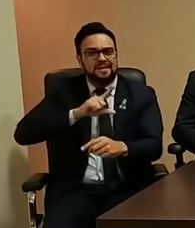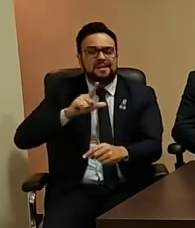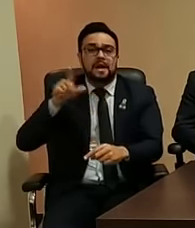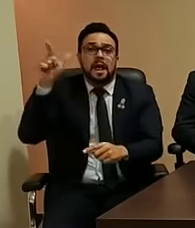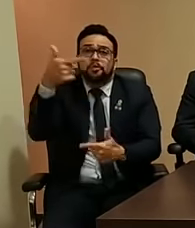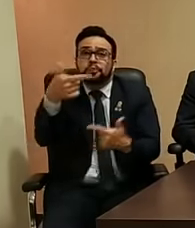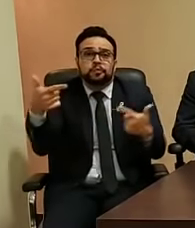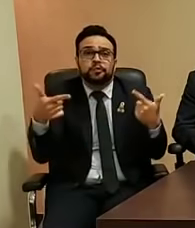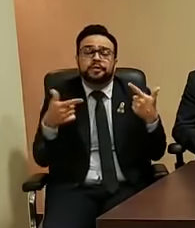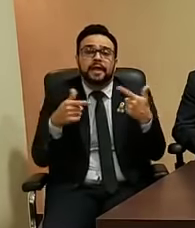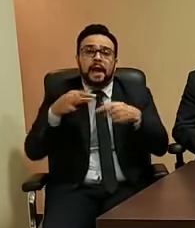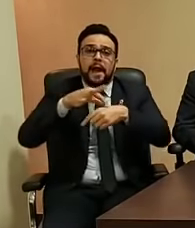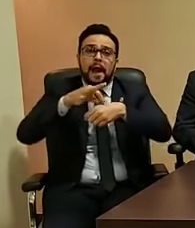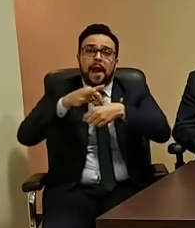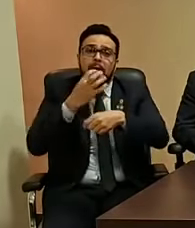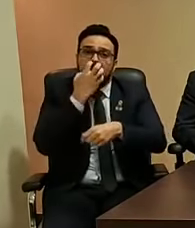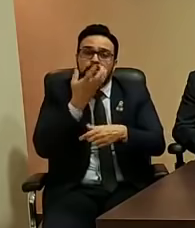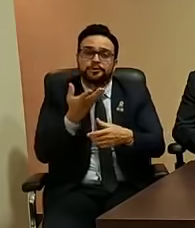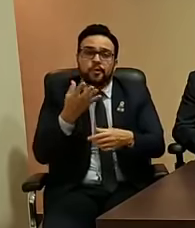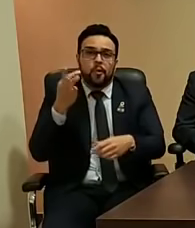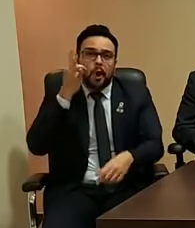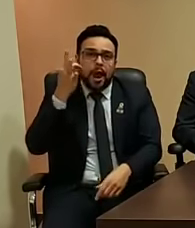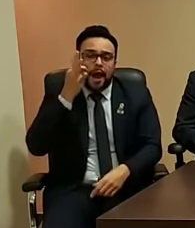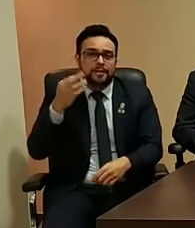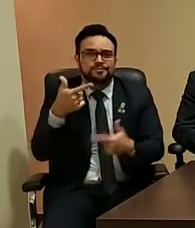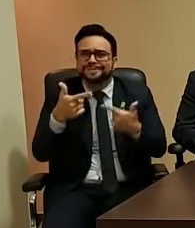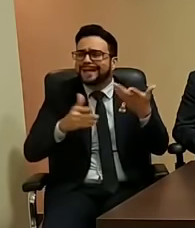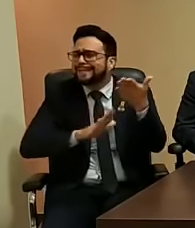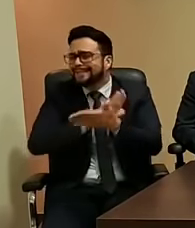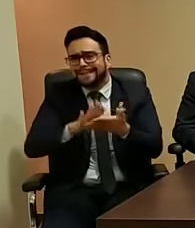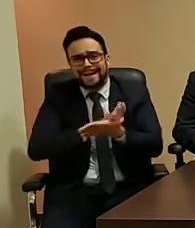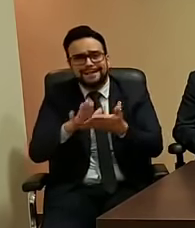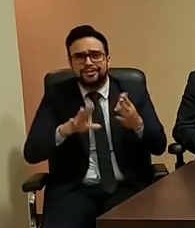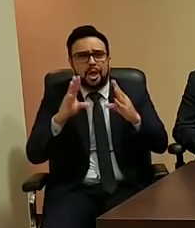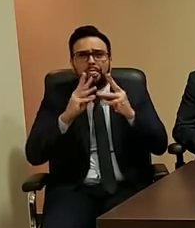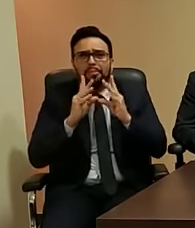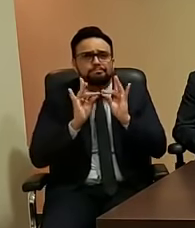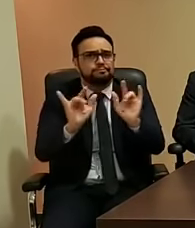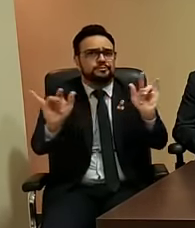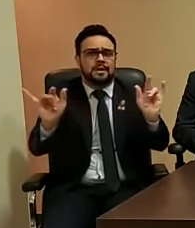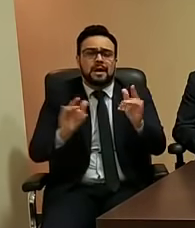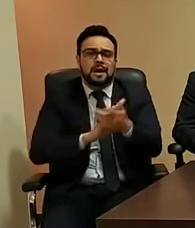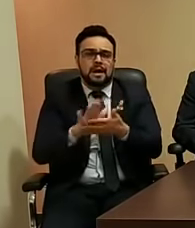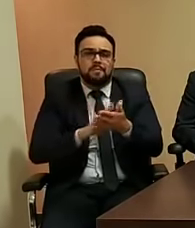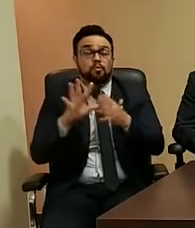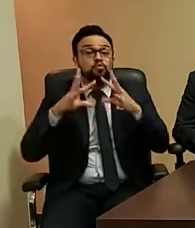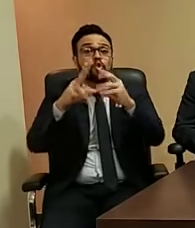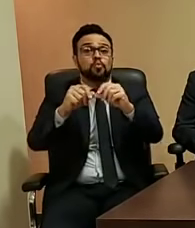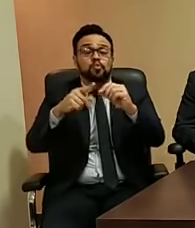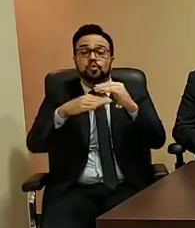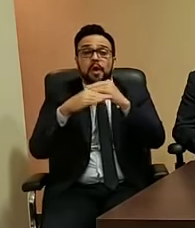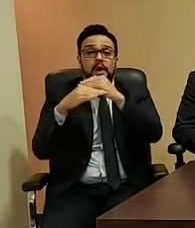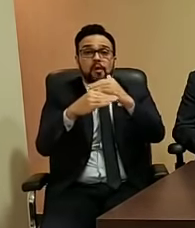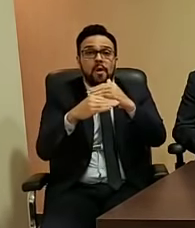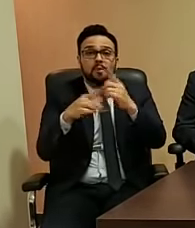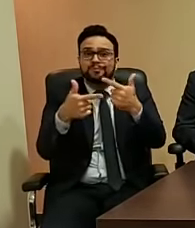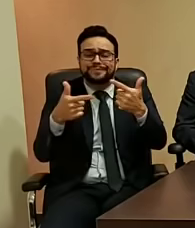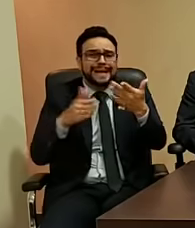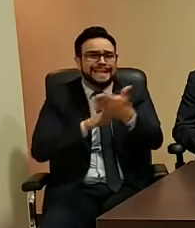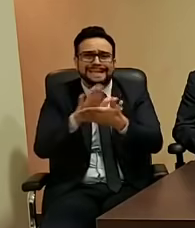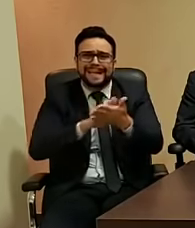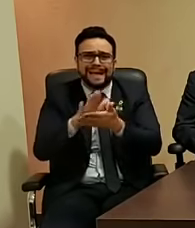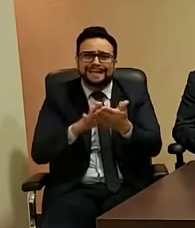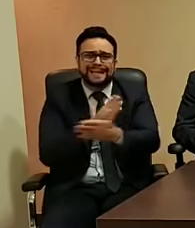tem nem carne de cachorro mais para comer. Gato, não tem mais nada. Tá? Todo mundo está igual, sem nada,